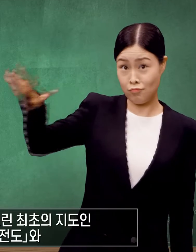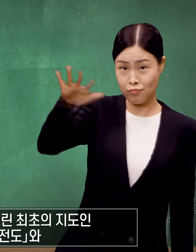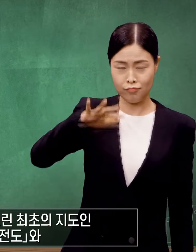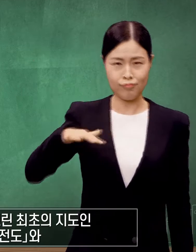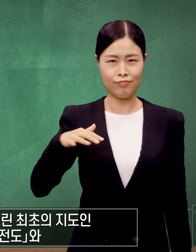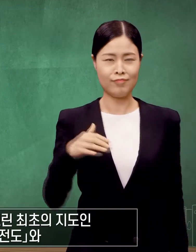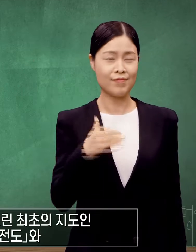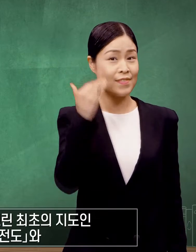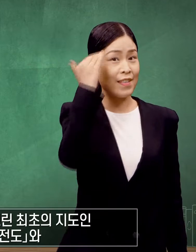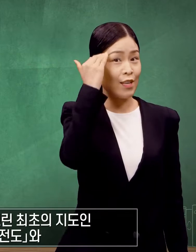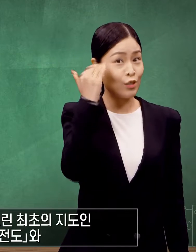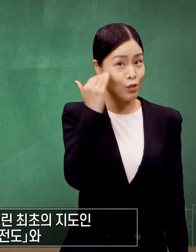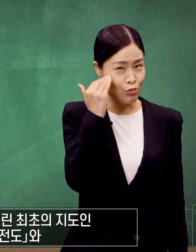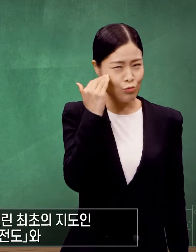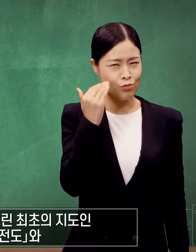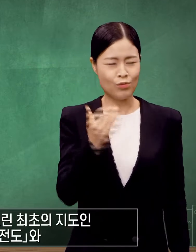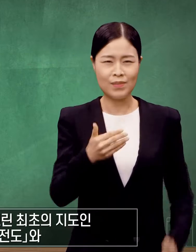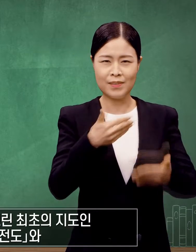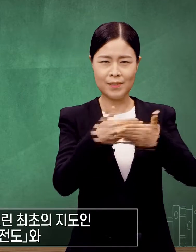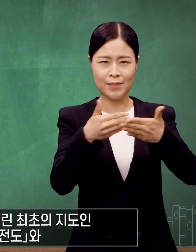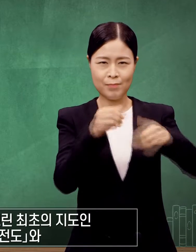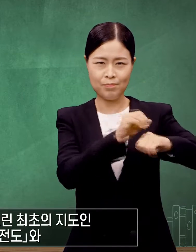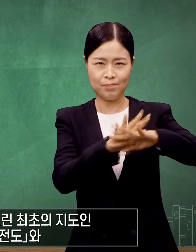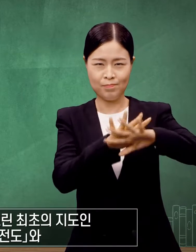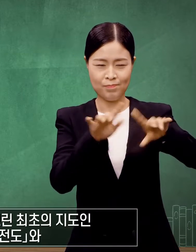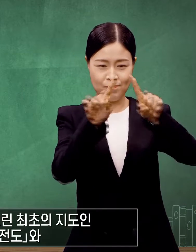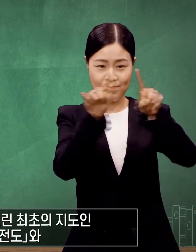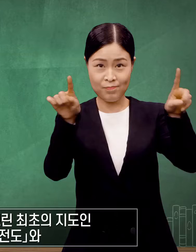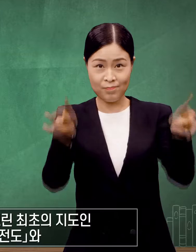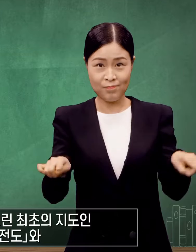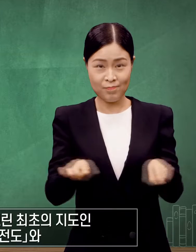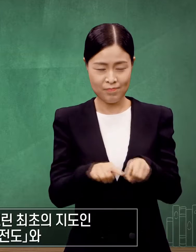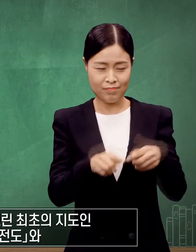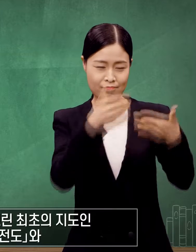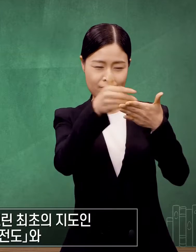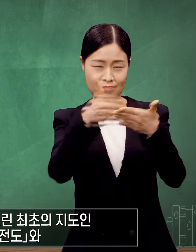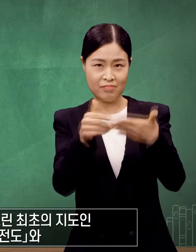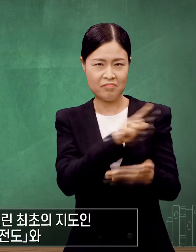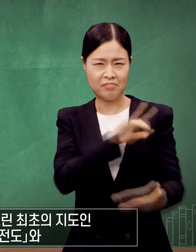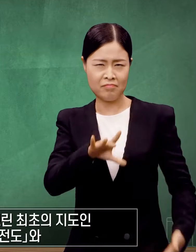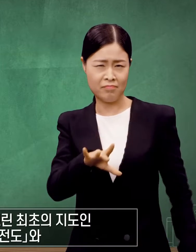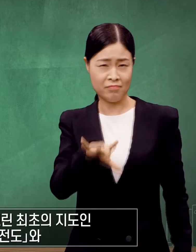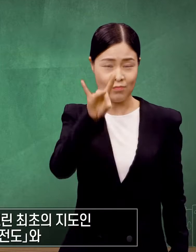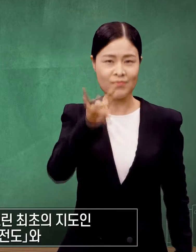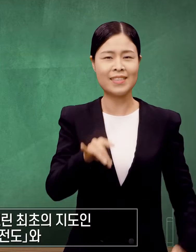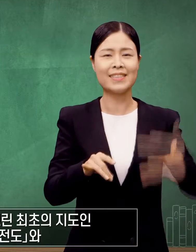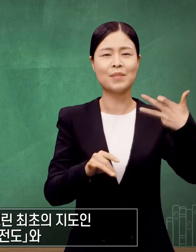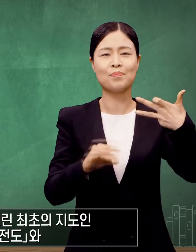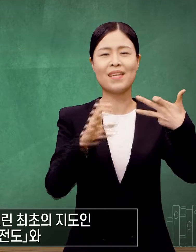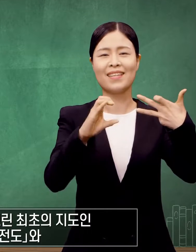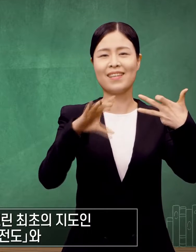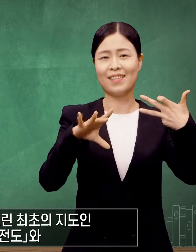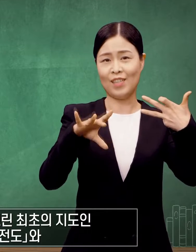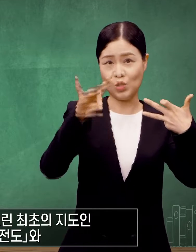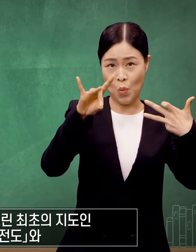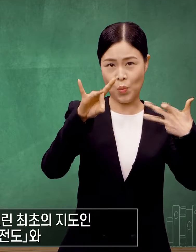서양에서 우리나라를 그린 최초의 지도인 18세기 초의